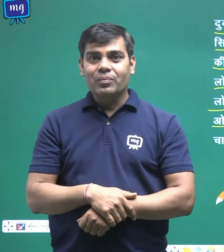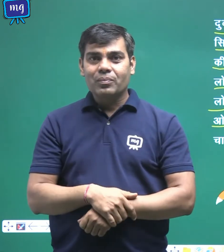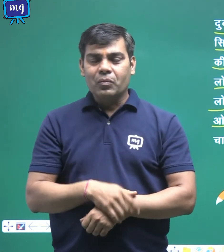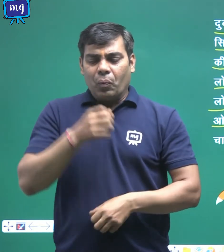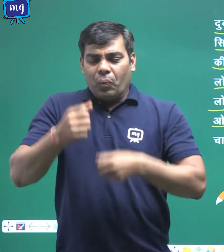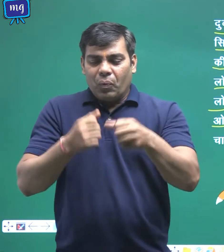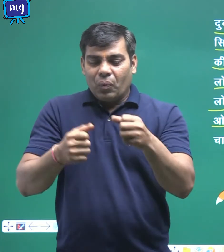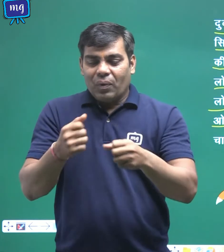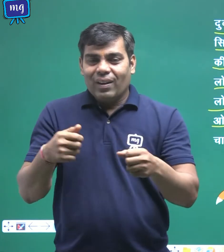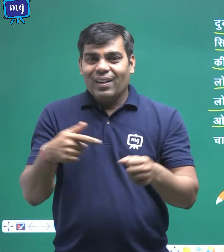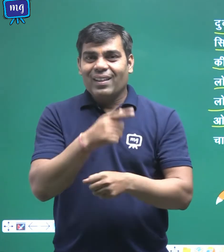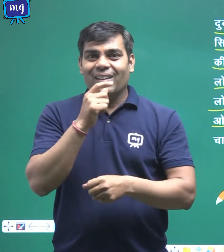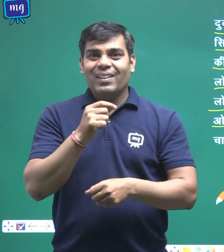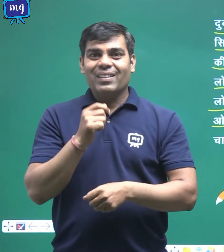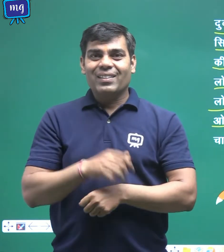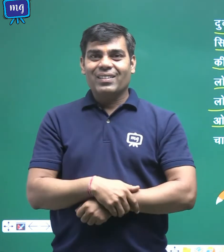दौड़ने लगी।